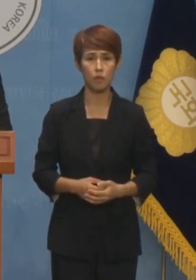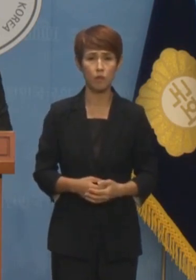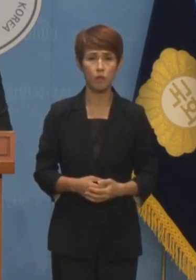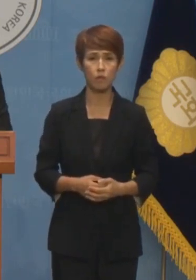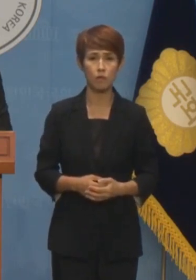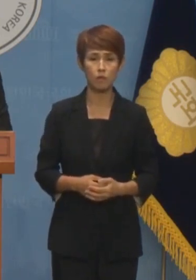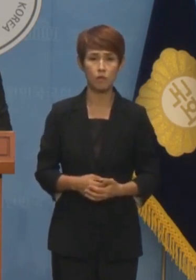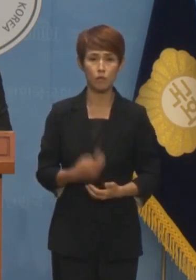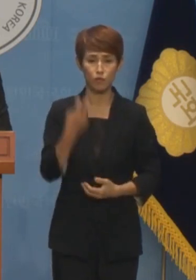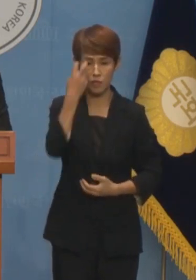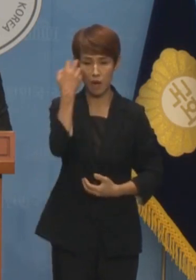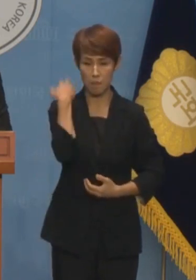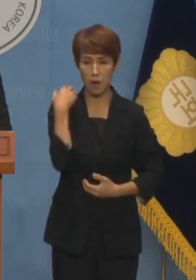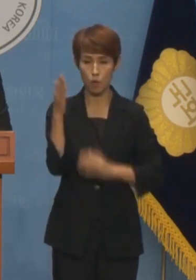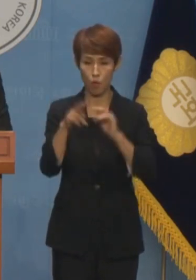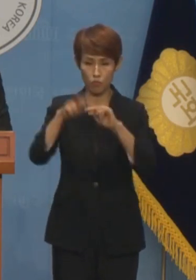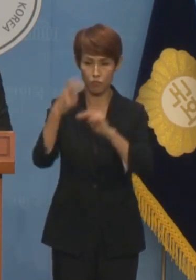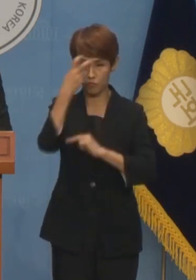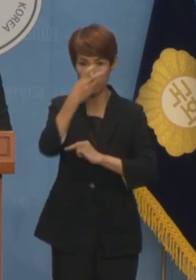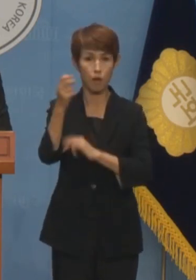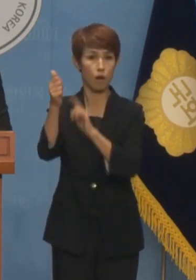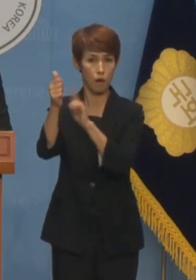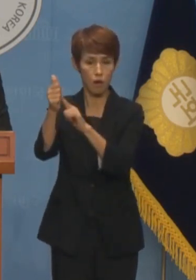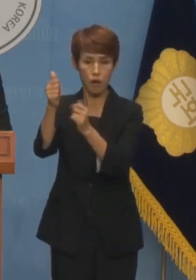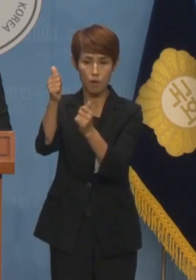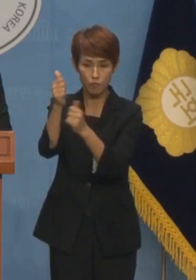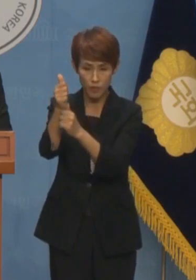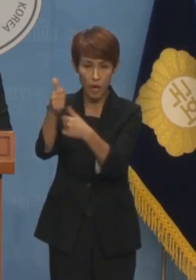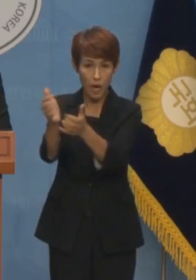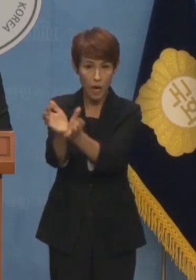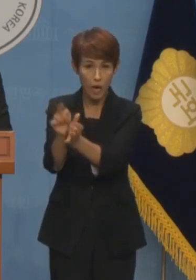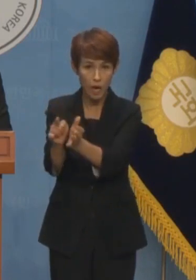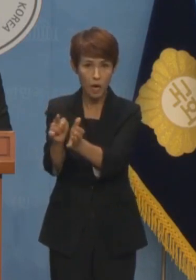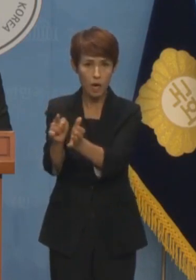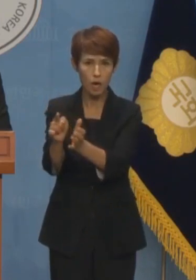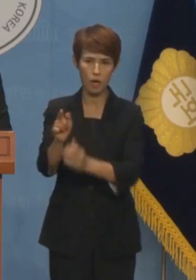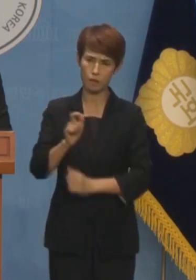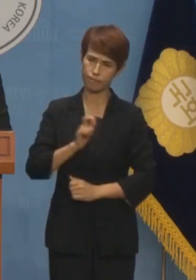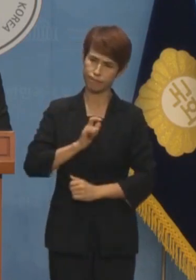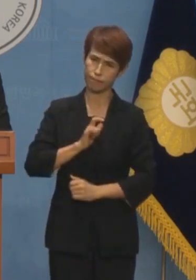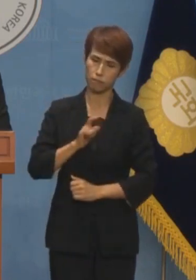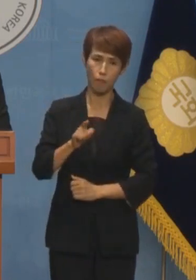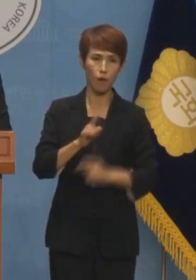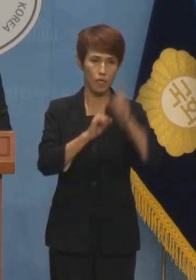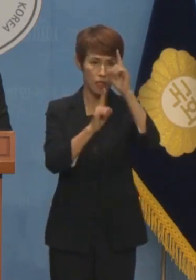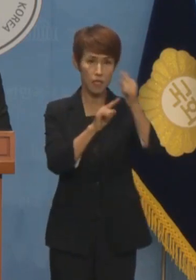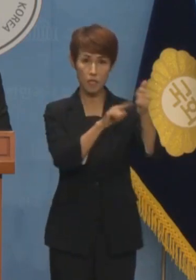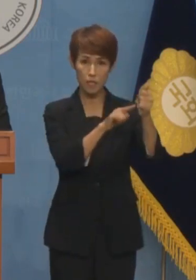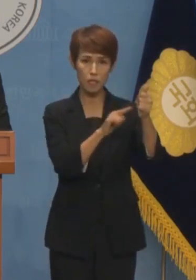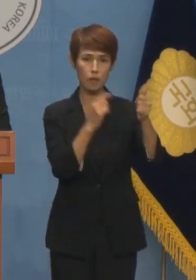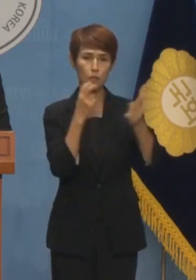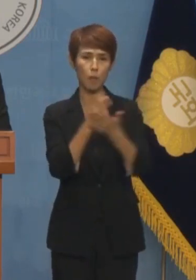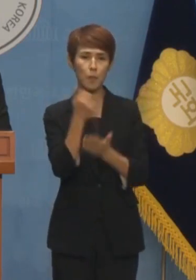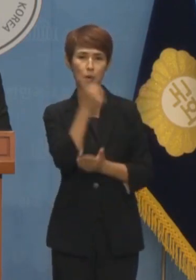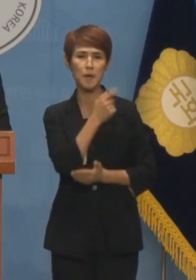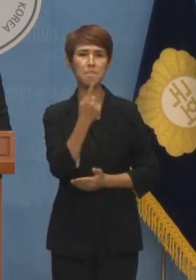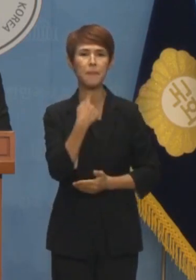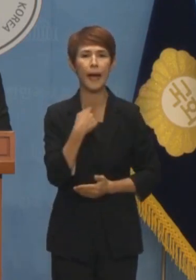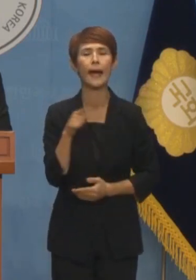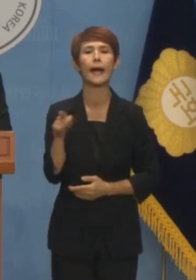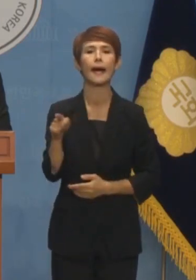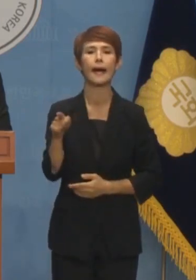구명로비 수사를 맡은 공수처 수사검사와 부장검사가 의혹의 핵심 인물인 이종호 씨의 변호를 맡았던 것으로